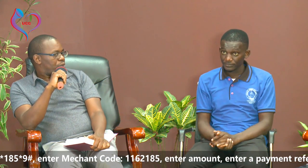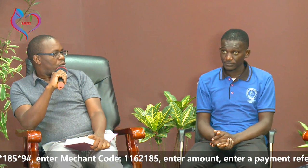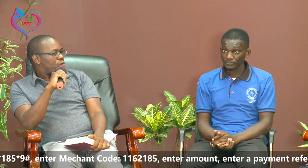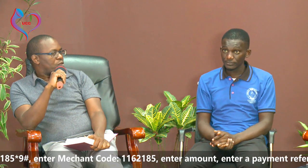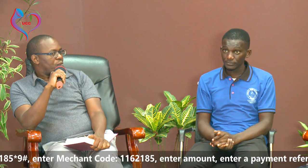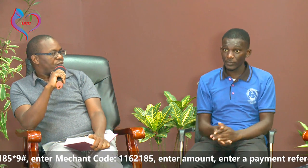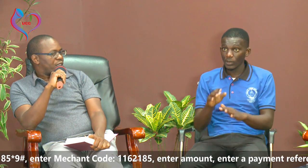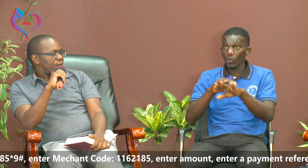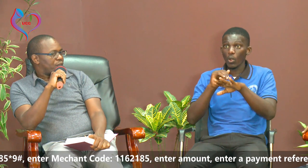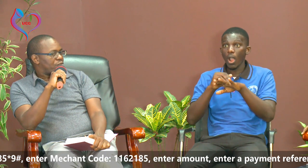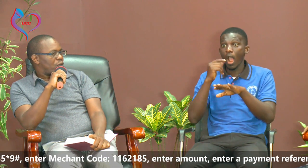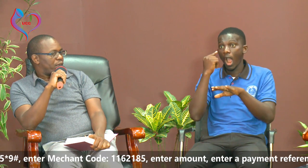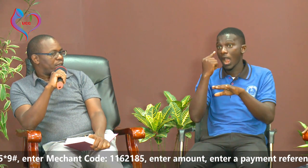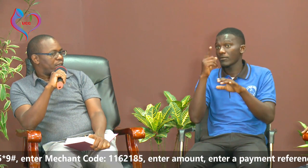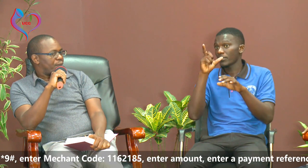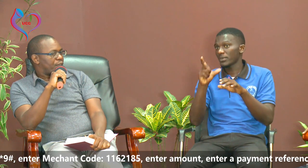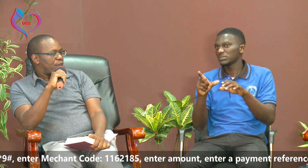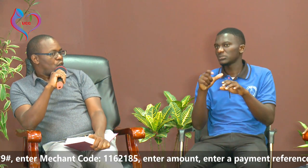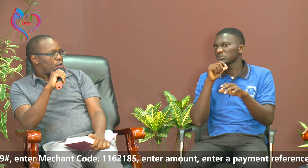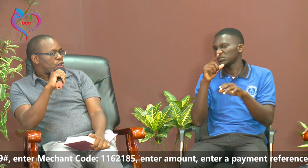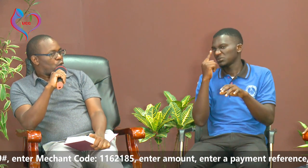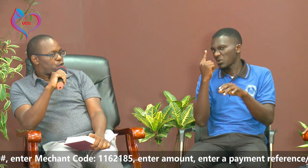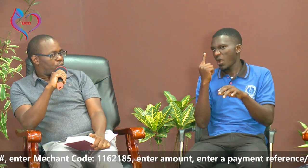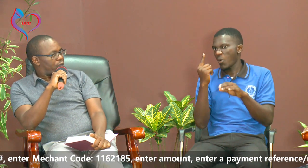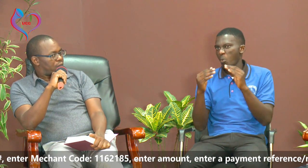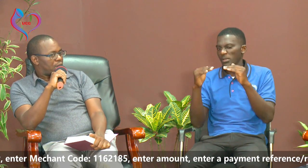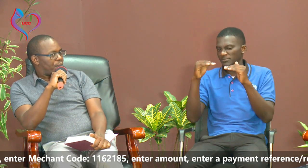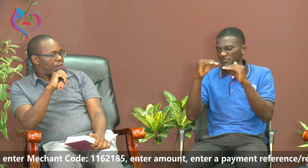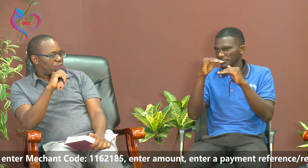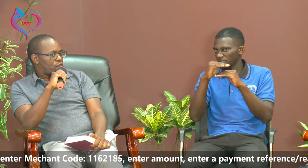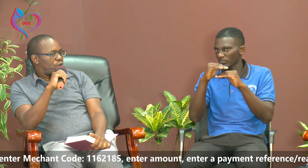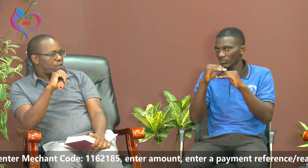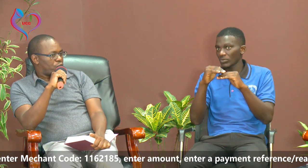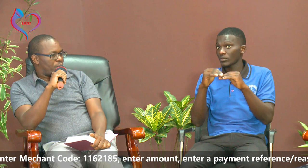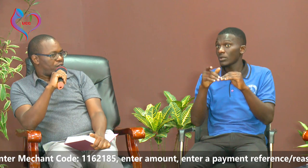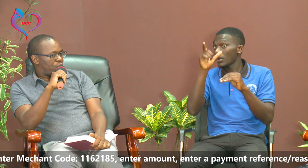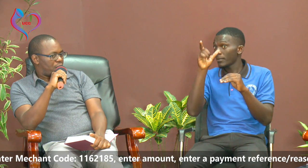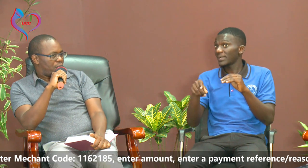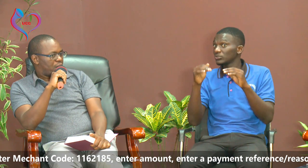okuyitibwa kw'omuntu kuba mu phase emu just lwa kuba yagadde gamu nti omuntu asobola okusumba ekkanisa nga bebi kasoke tulowooza ekyo nga muvubuka nga